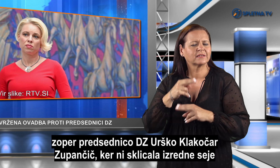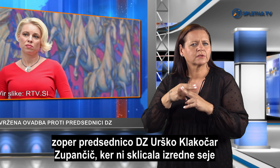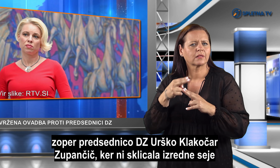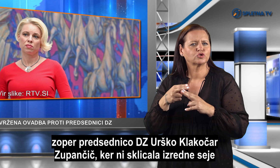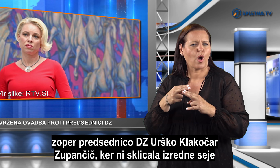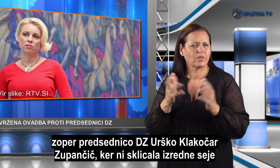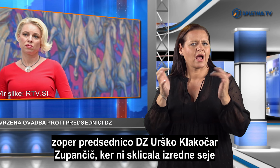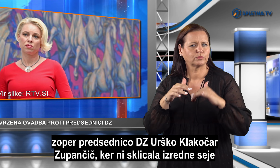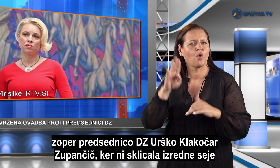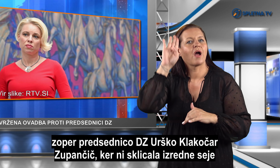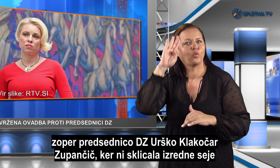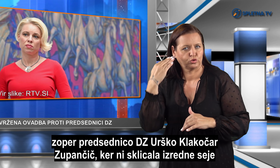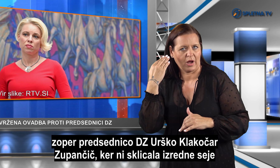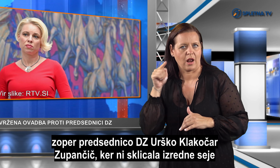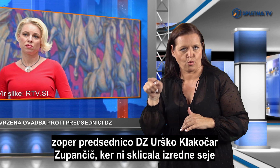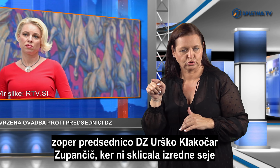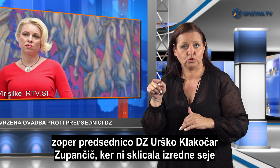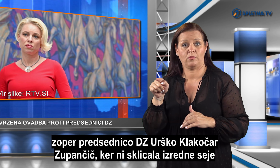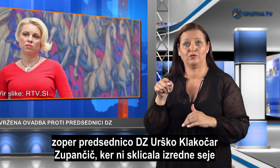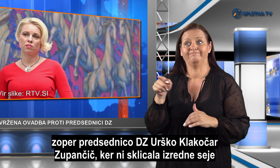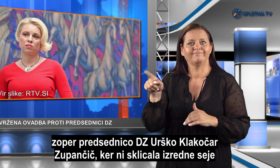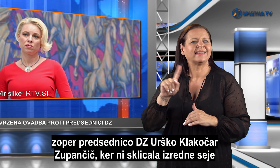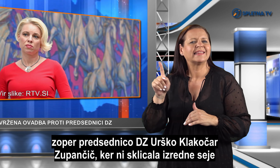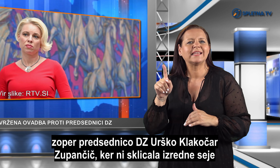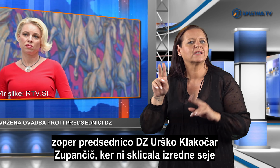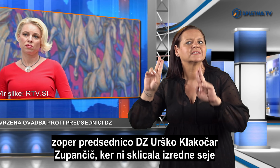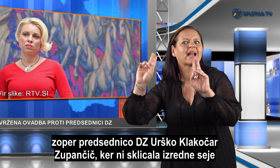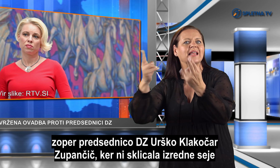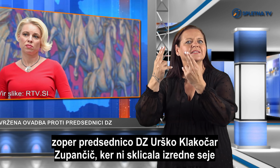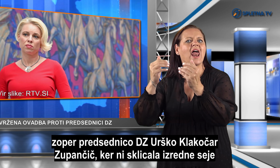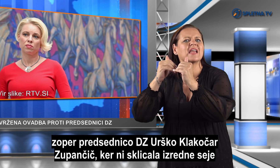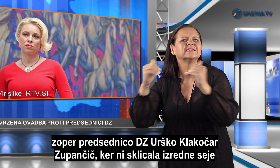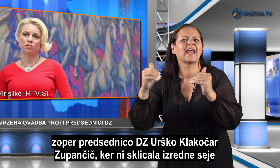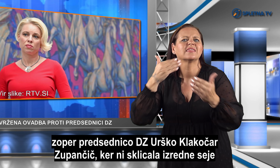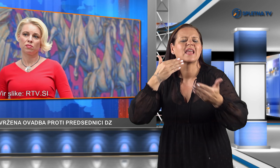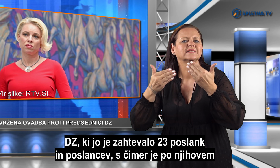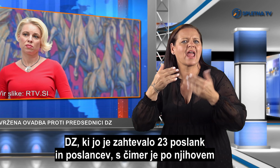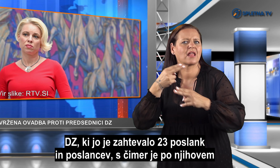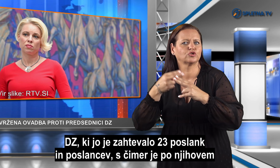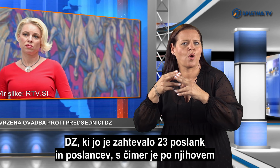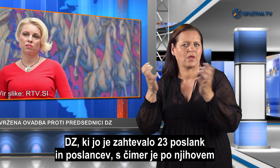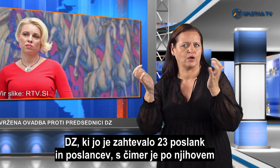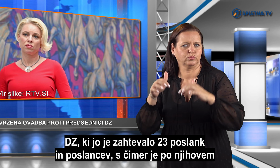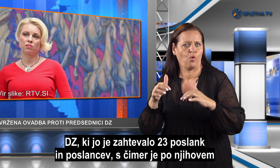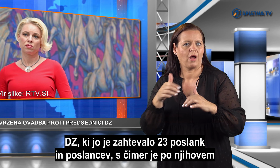zbora Urško Klakočar Zupančič, ker ni sklicala izredne seje Državnega zbora, ki jo je